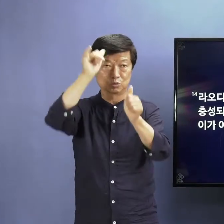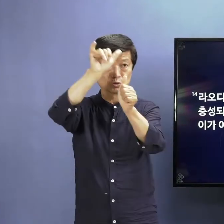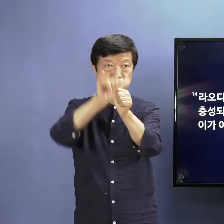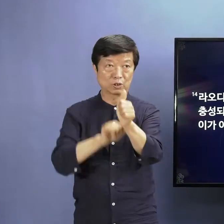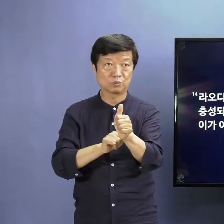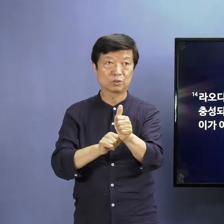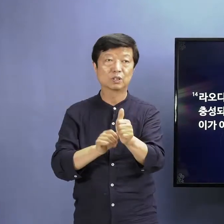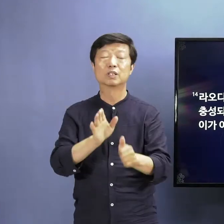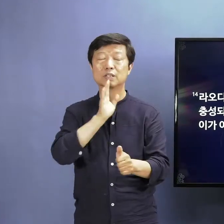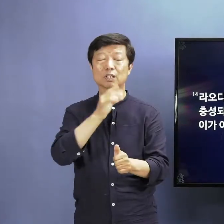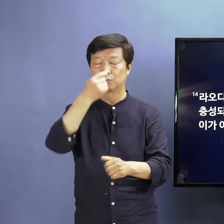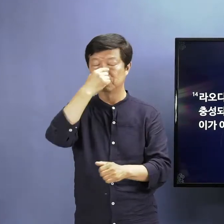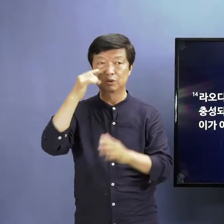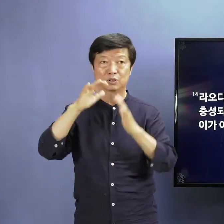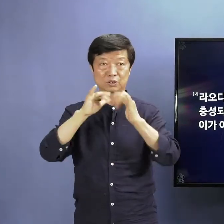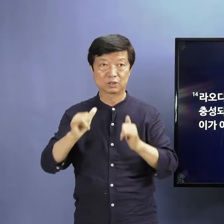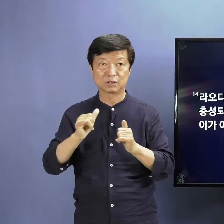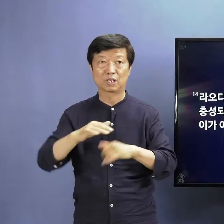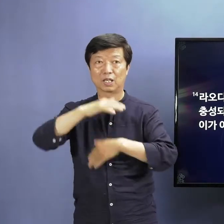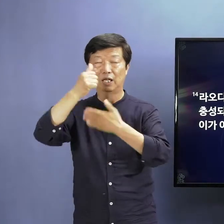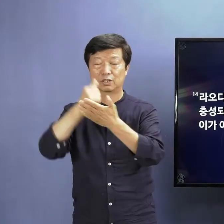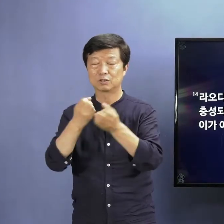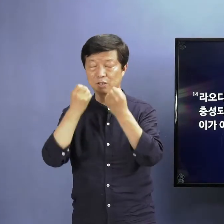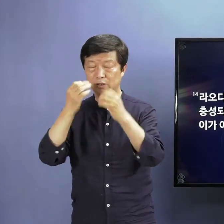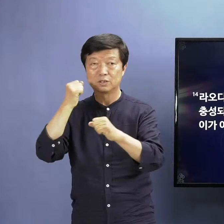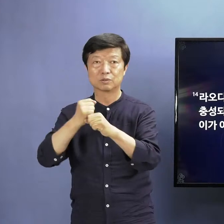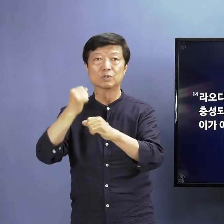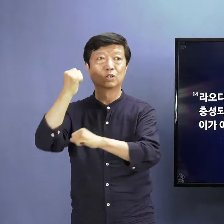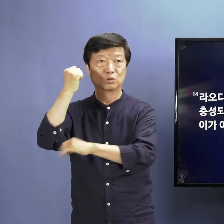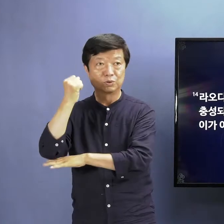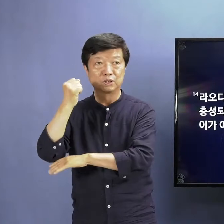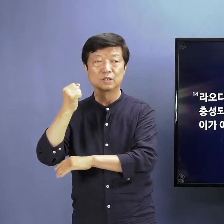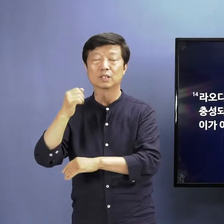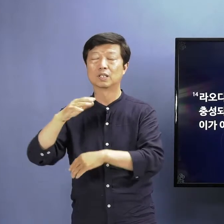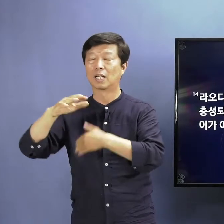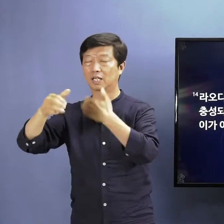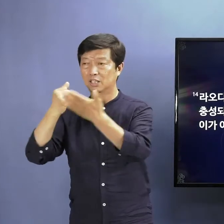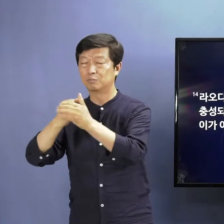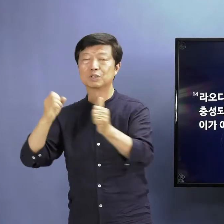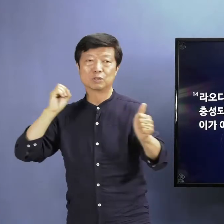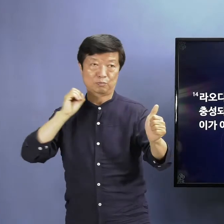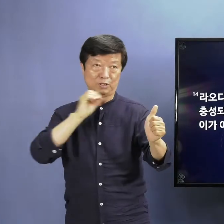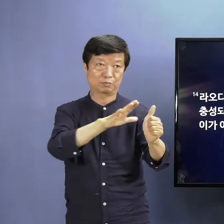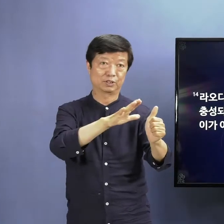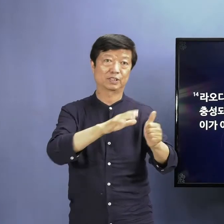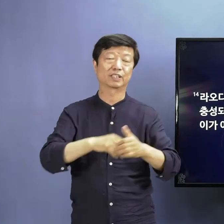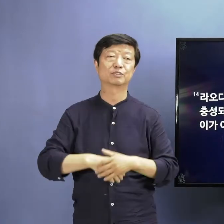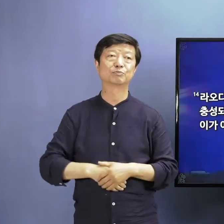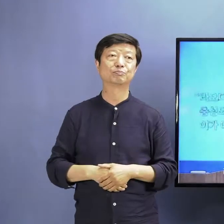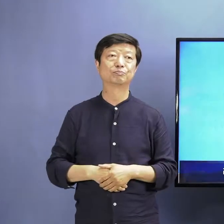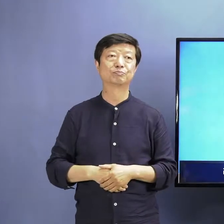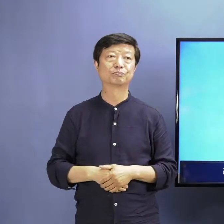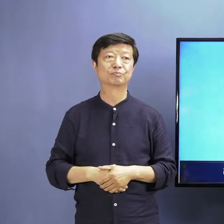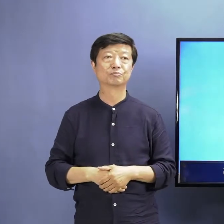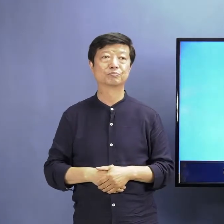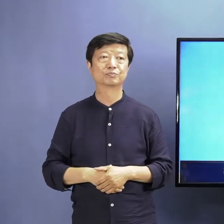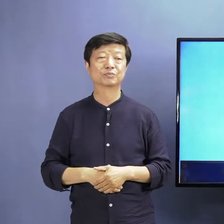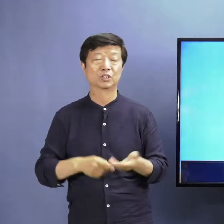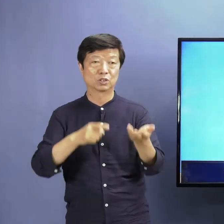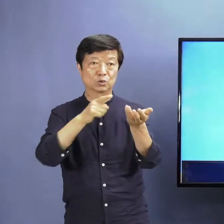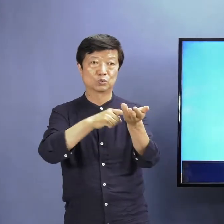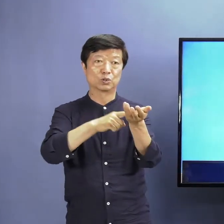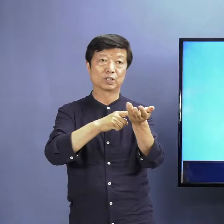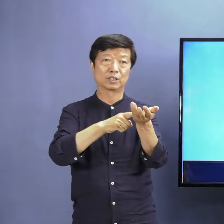충성되고 참된 증인이시오, 하나님의 창조의 근본이신 이가 이르시되. 여기 라오디게아 교회에 나타나신